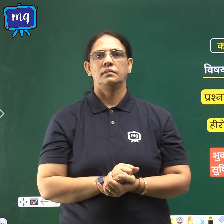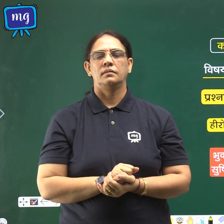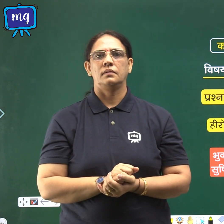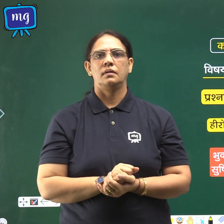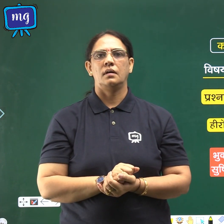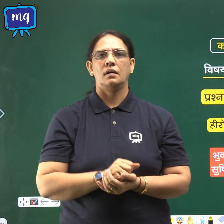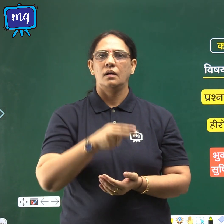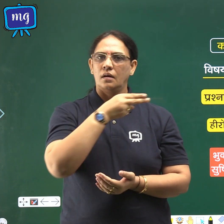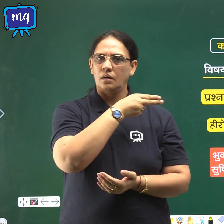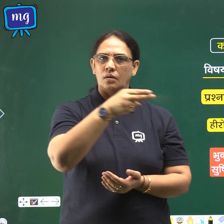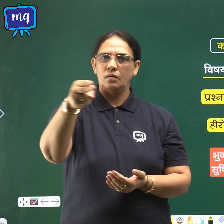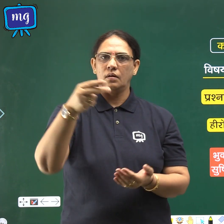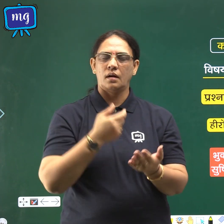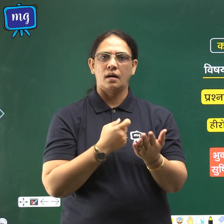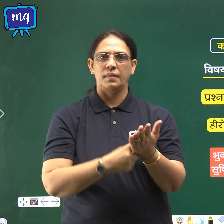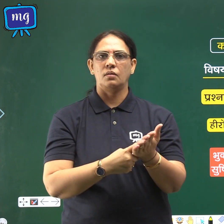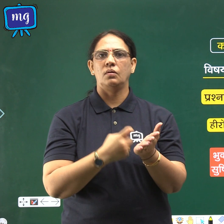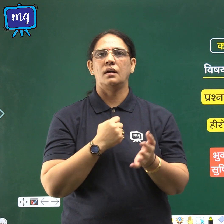हीरोन का सूत्र